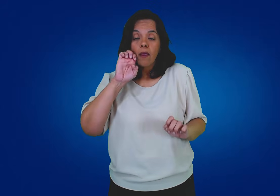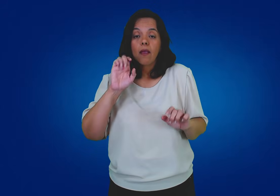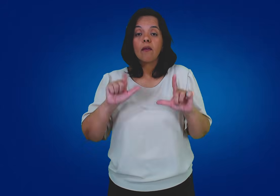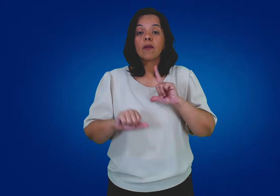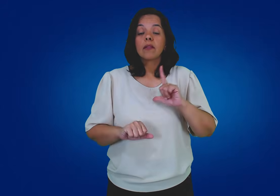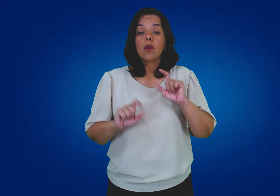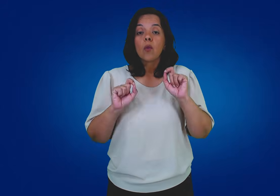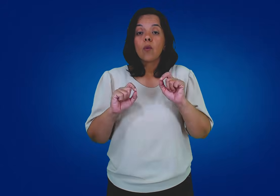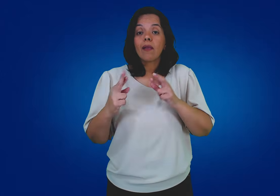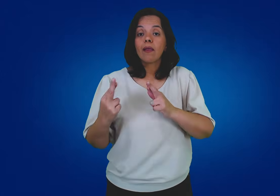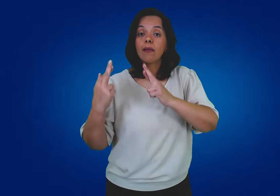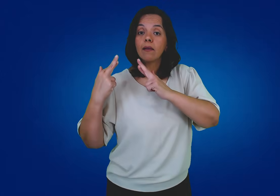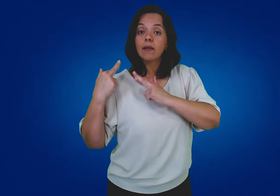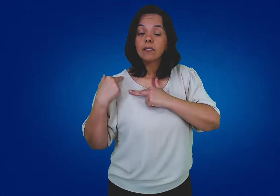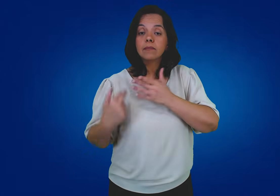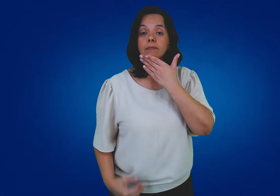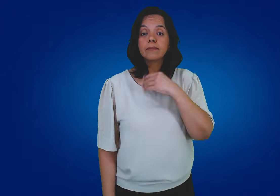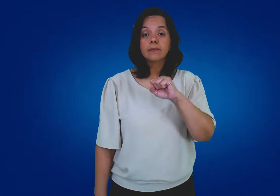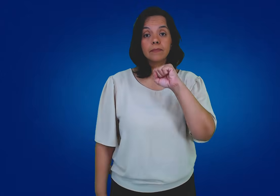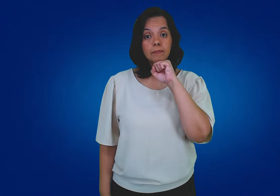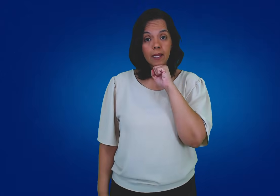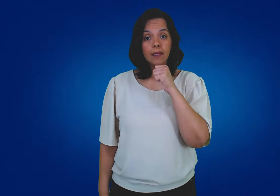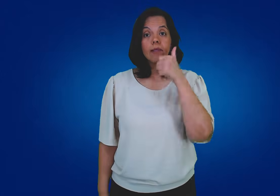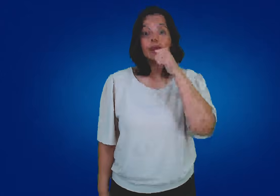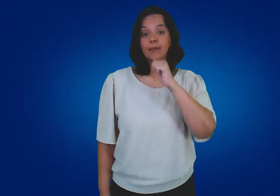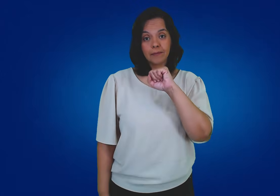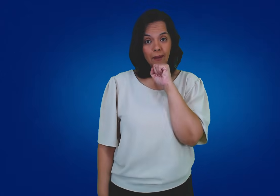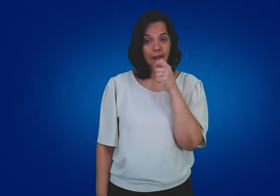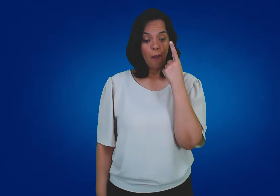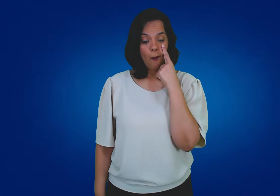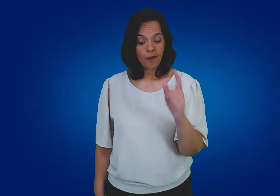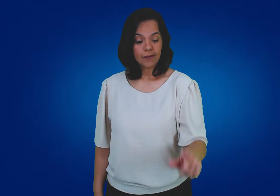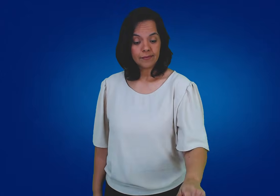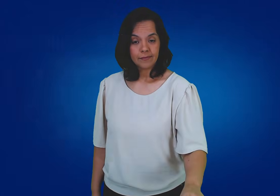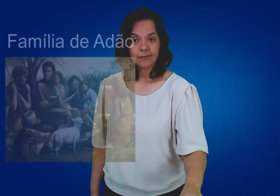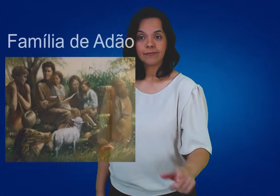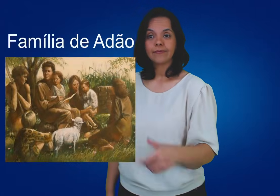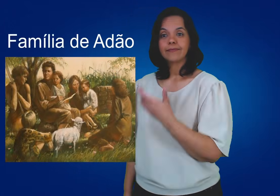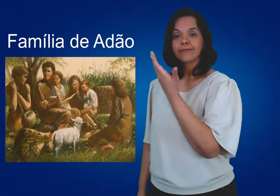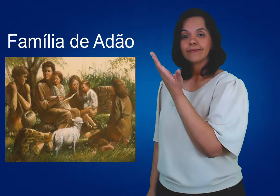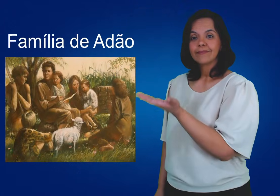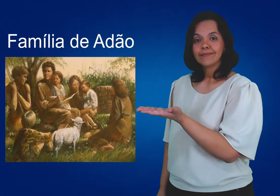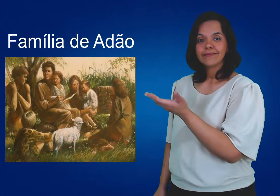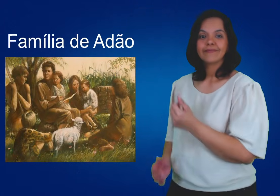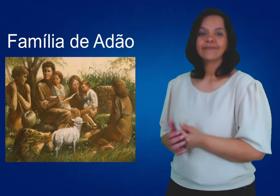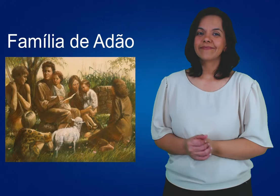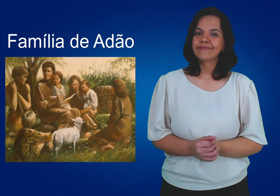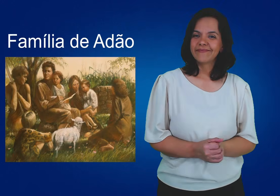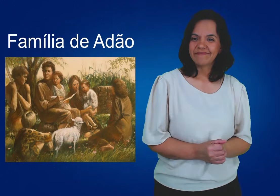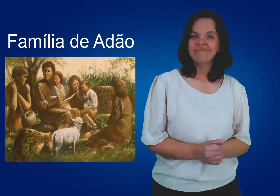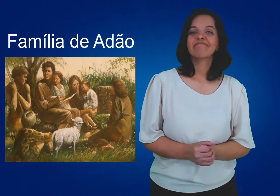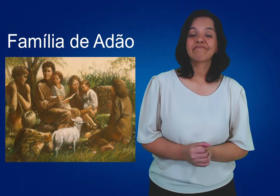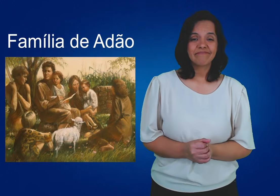Mas agora que Adão e Eva teve filhos, qual que é a sua responsabilidade enquanto pai e mãe?